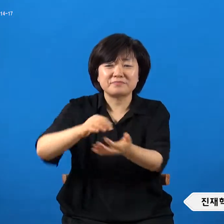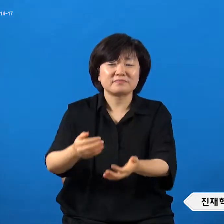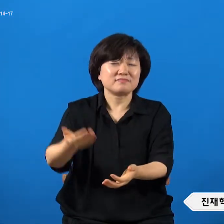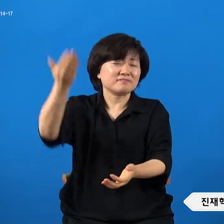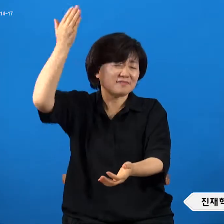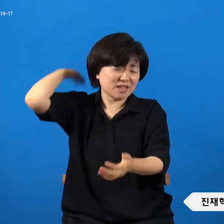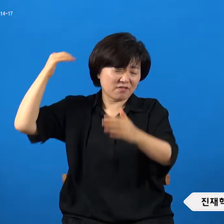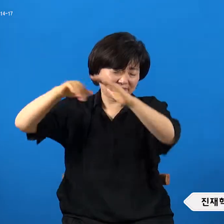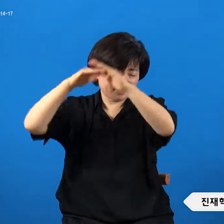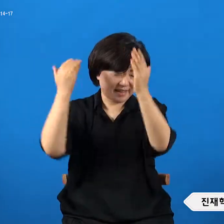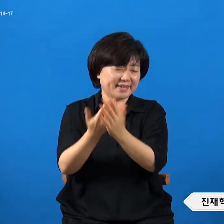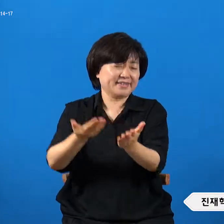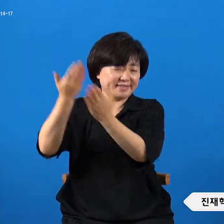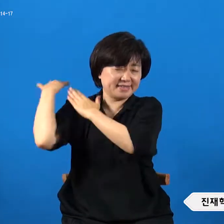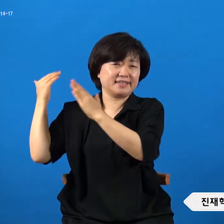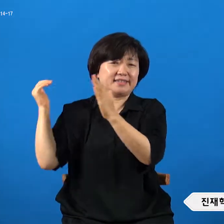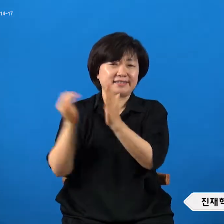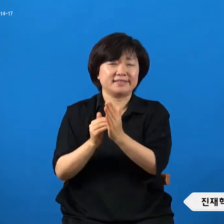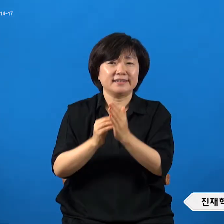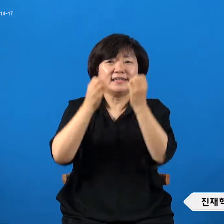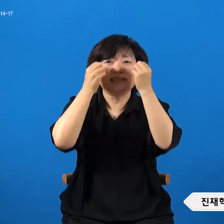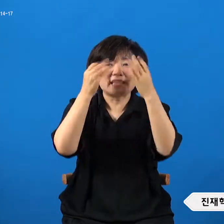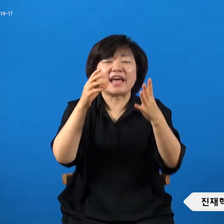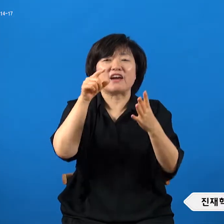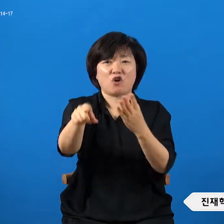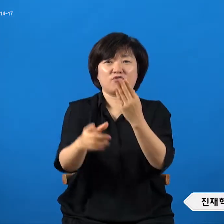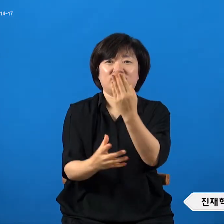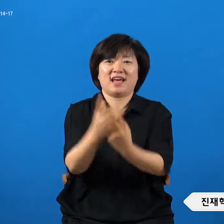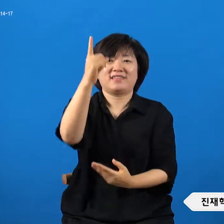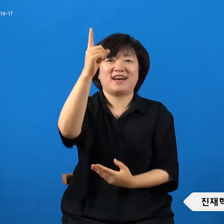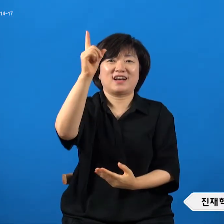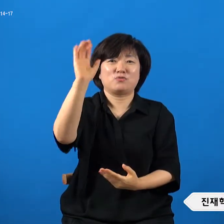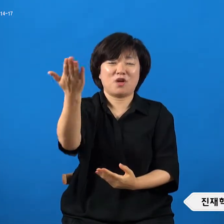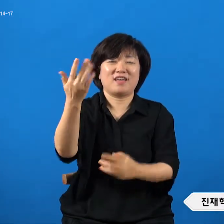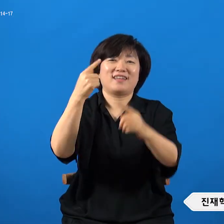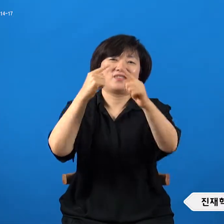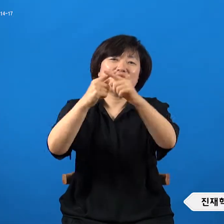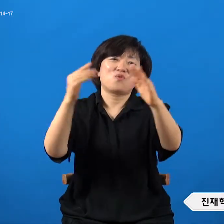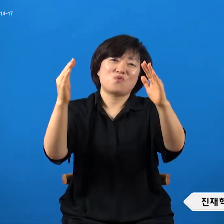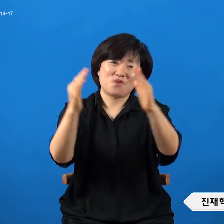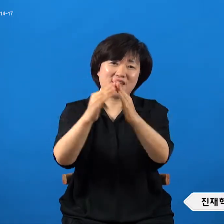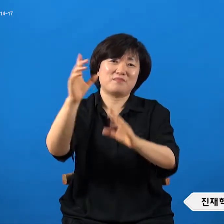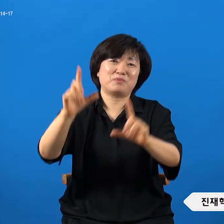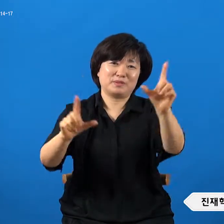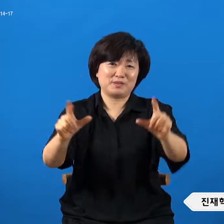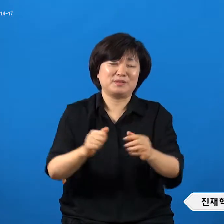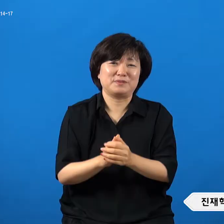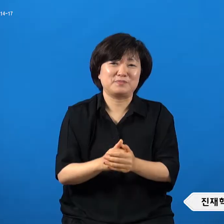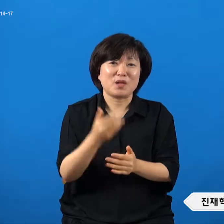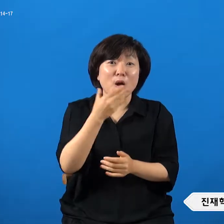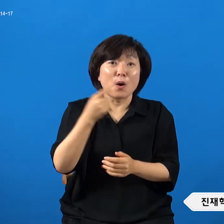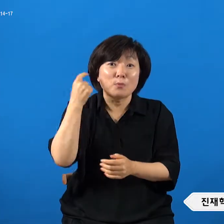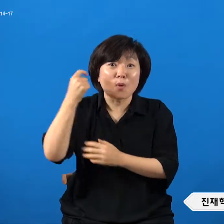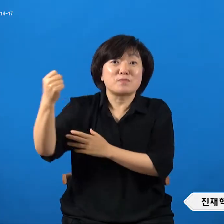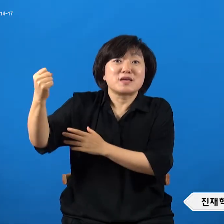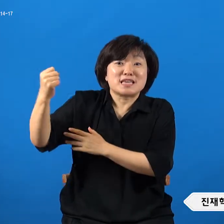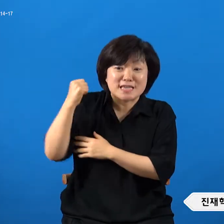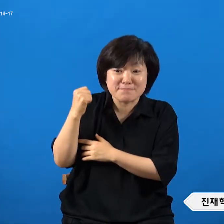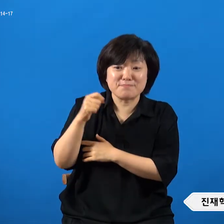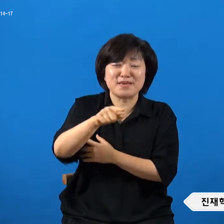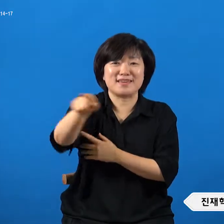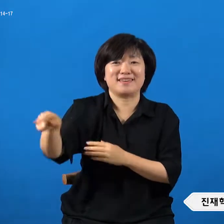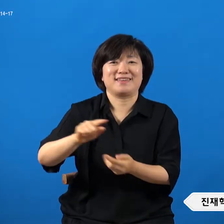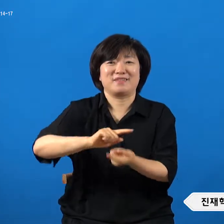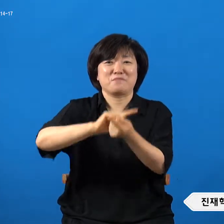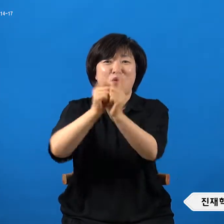다 지나갔습니다. 하나가 되었다고 말씀하시는 교회의 모습, 복음은 변화입니다. 복음이